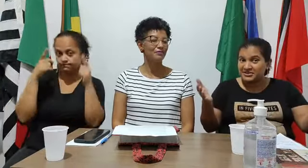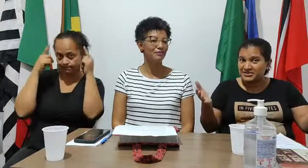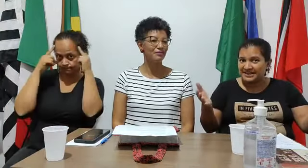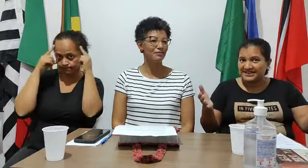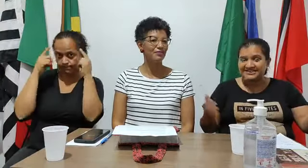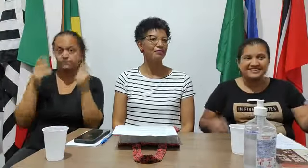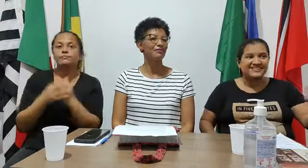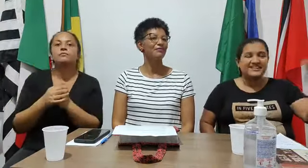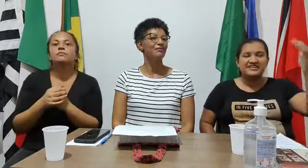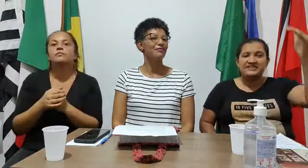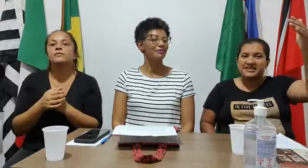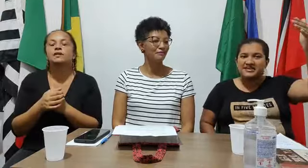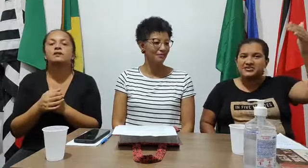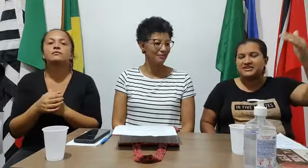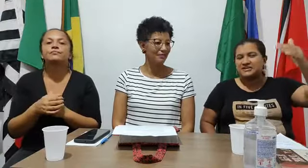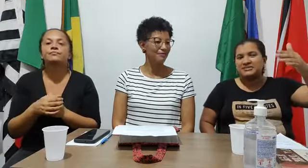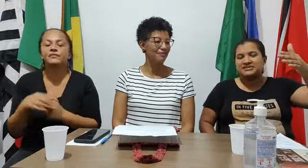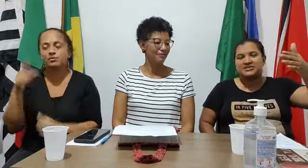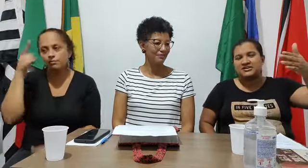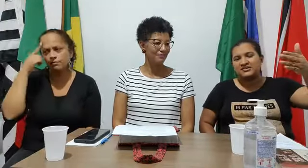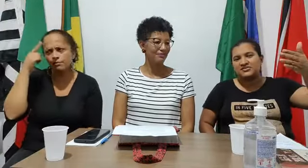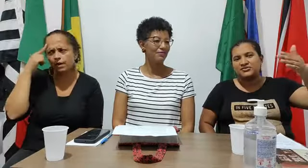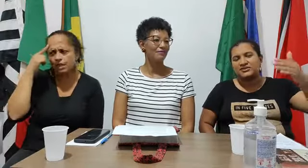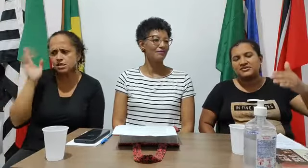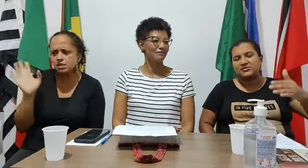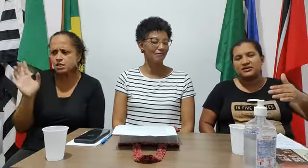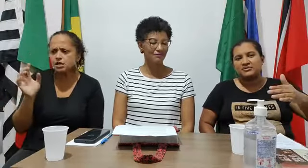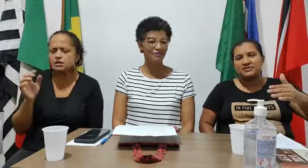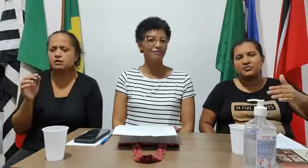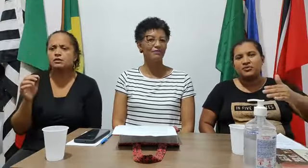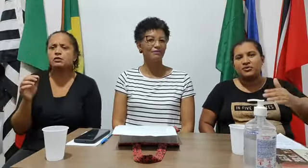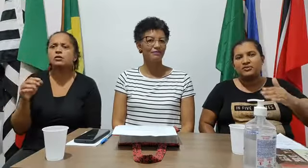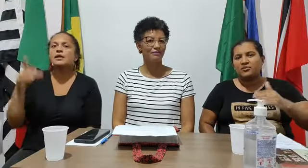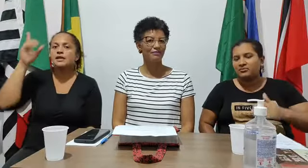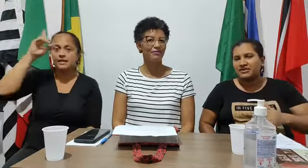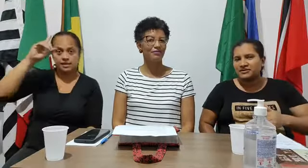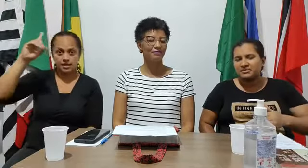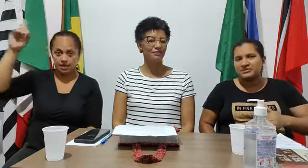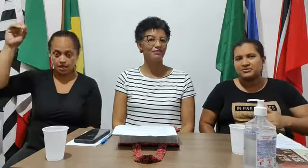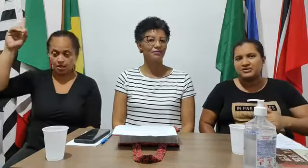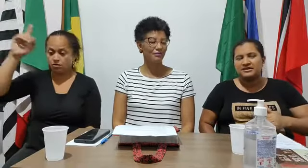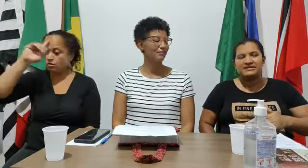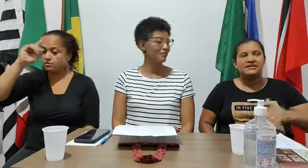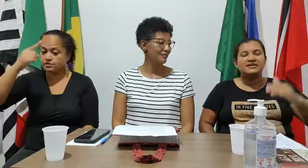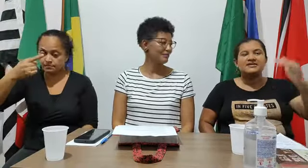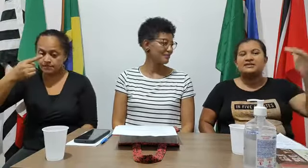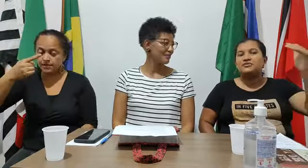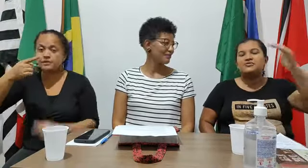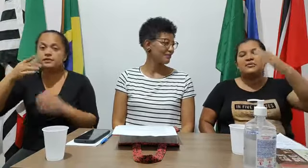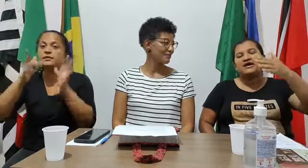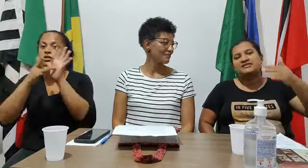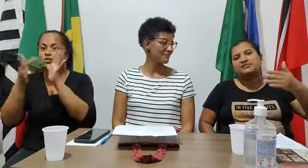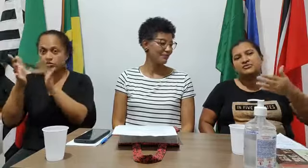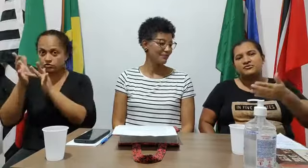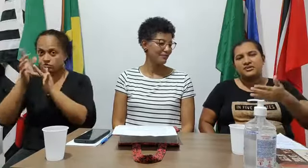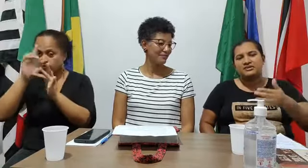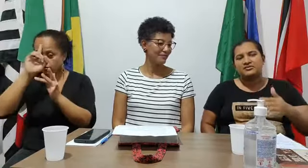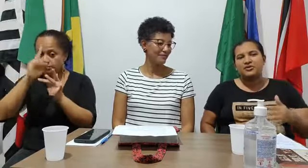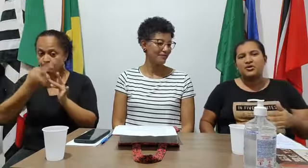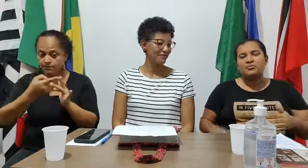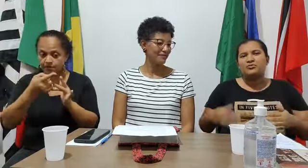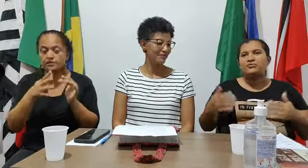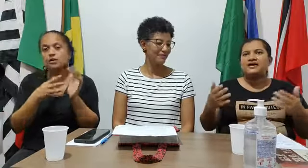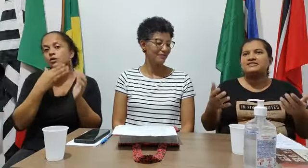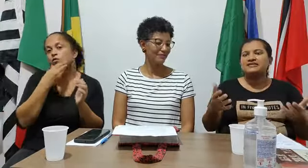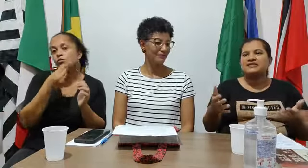tenta imaginar. Deus é a cabeça de Cristo, Cristo é a cabeça do homem, o homem é a cabeça da mulher. Deus Pai, Deus